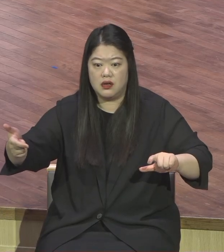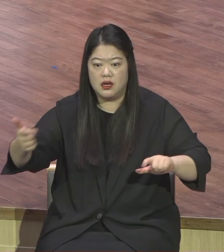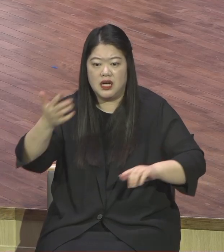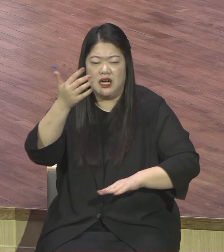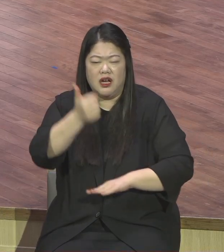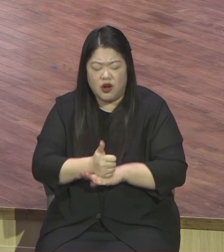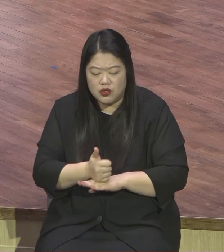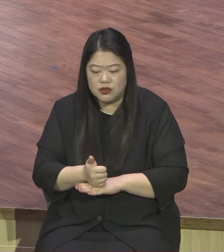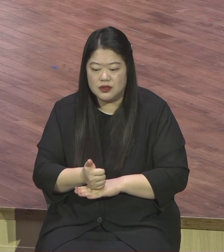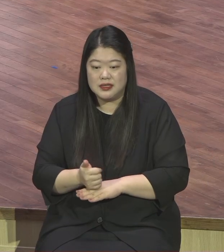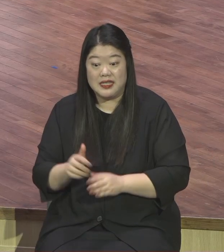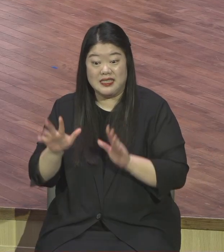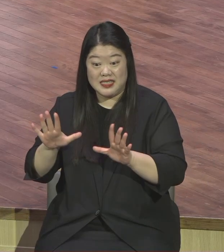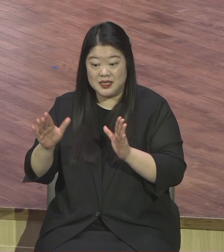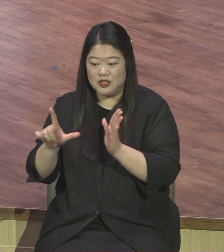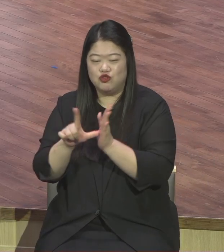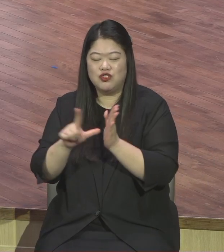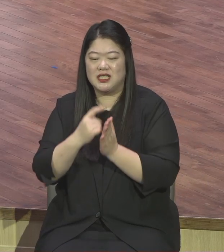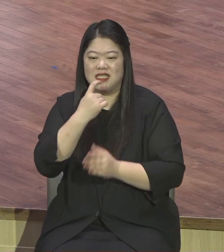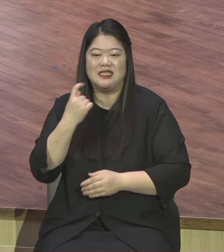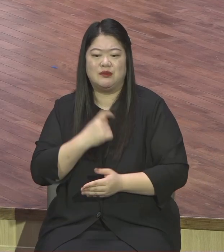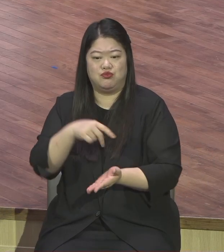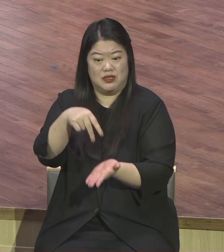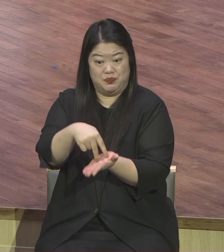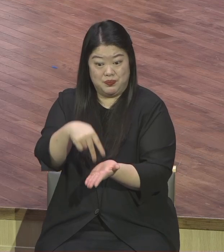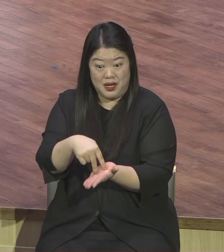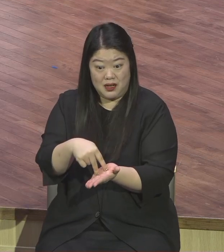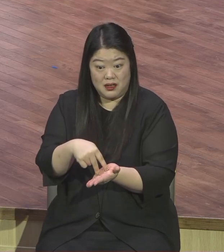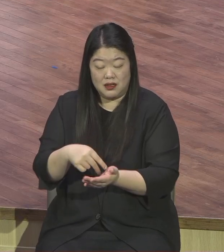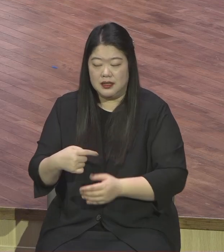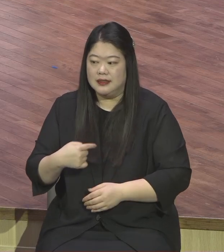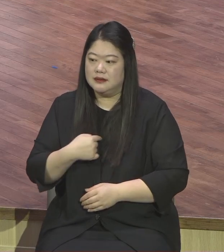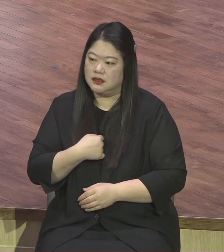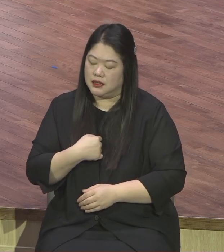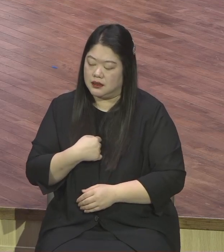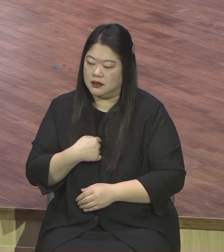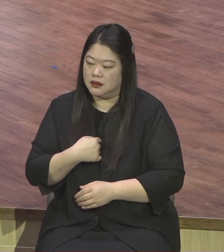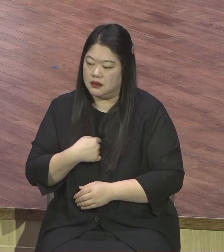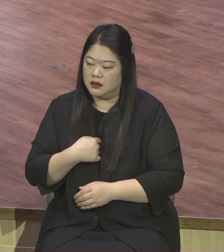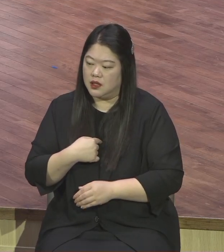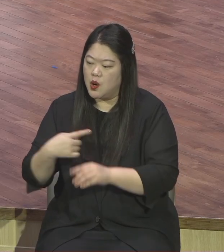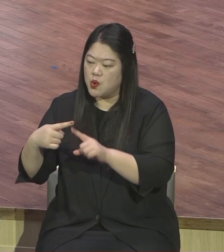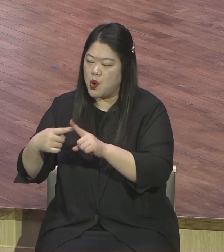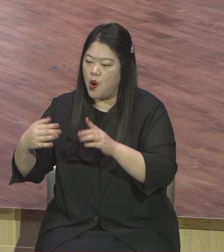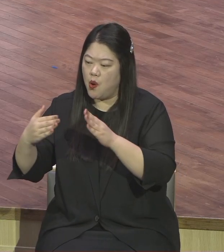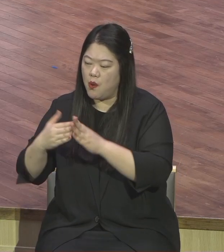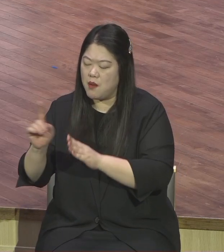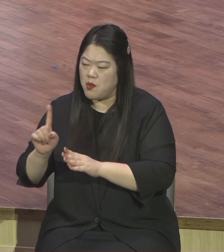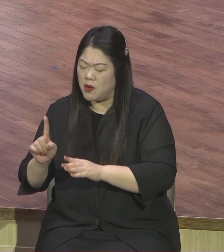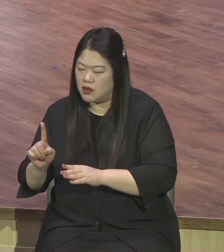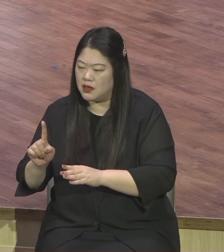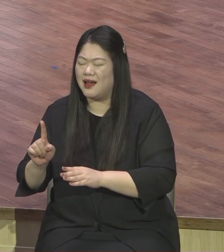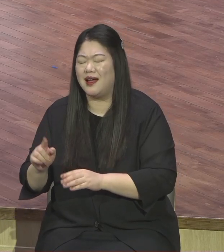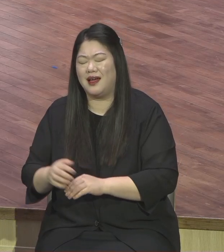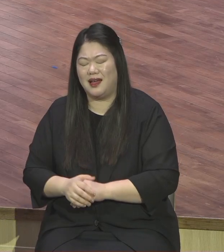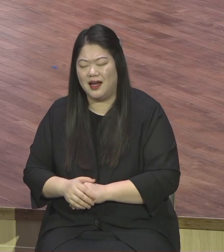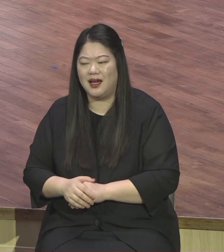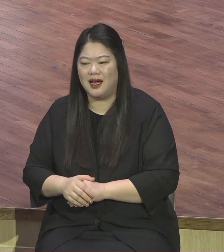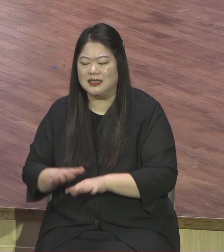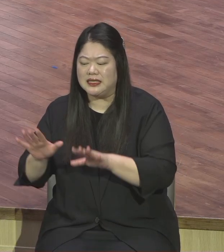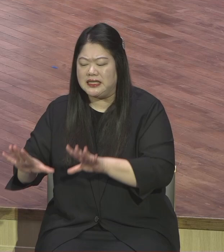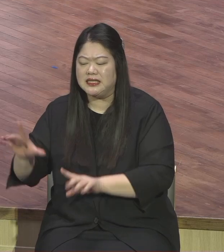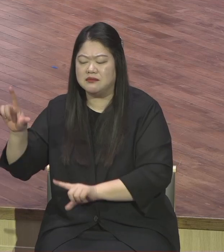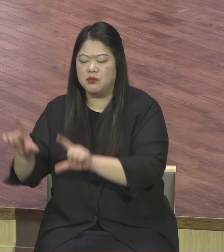그리스도인의 삶이란 것이 성경에 나타난 그리스도의 삶이 현재로 아니다. 이걸 깨닫게 되었어요. 아,